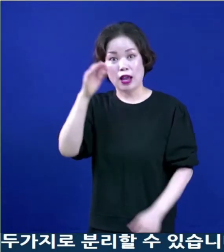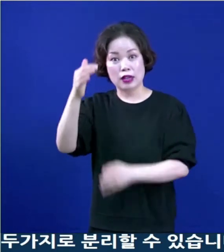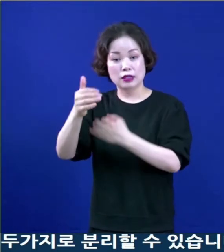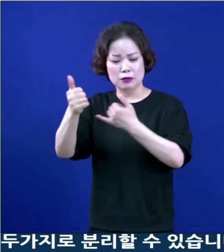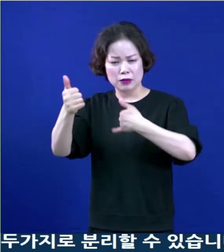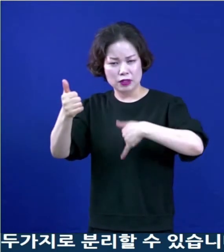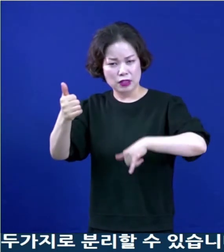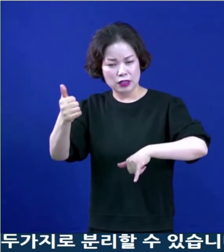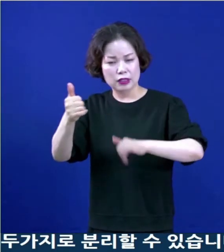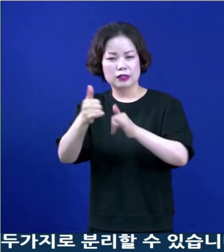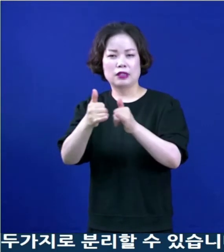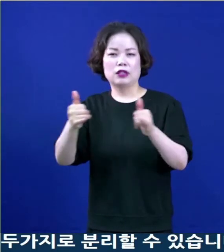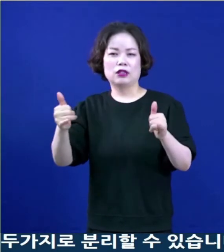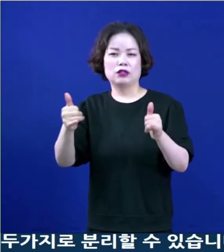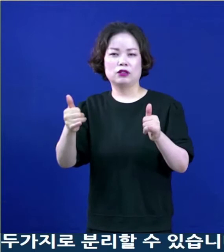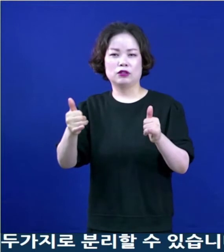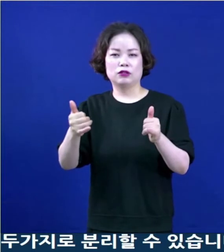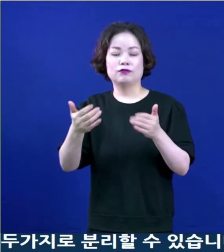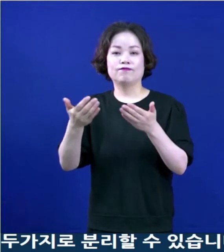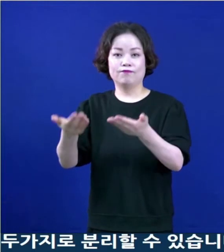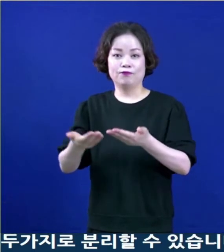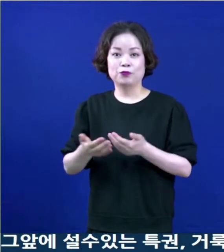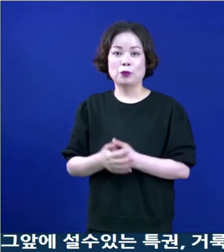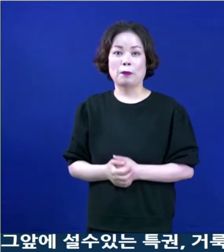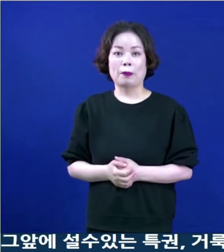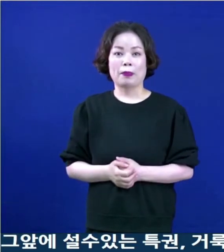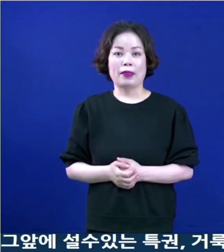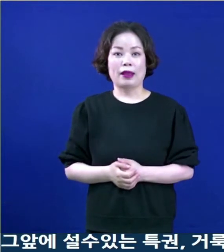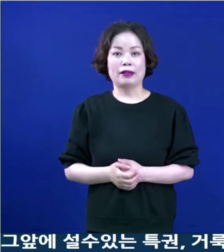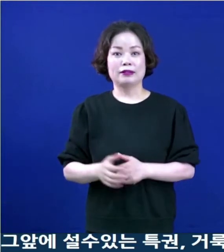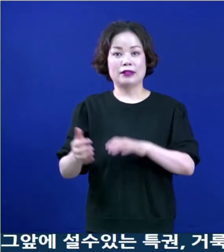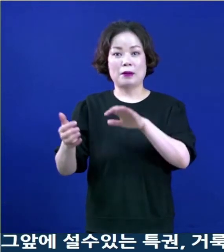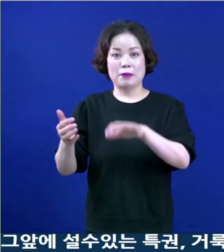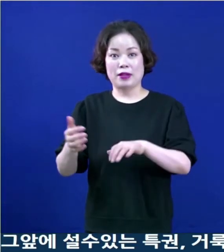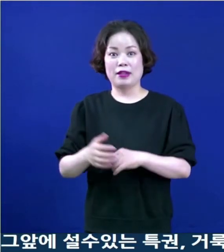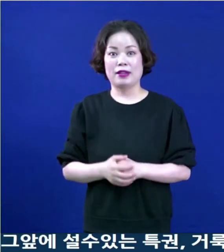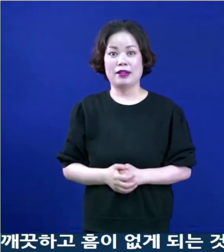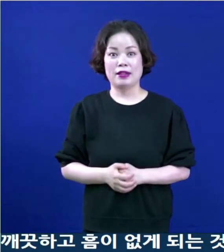자녀된 자들에게 주었다는 겁니다. 그 앞에.